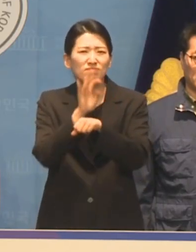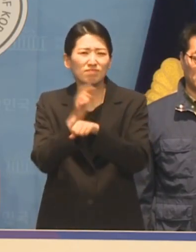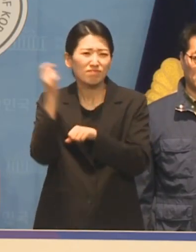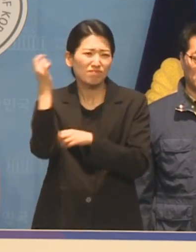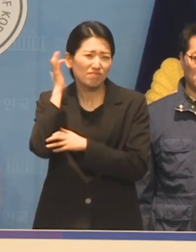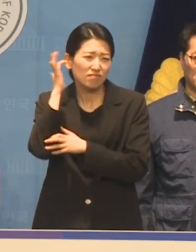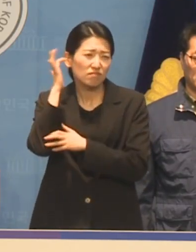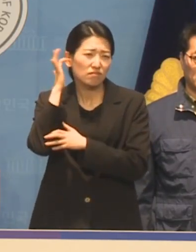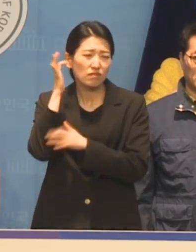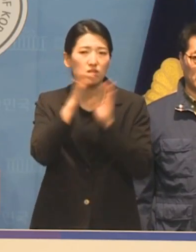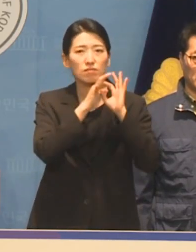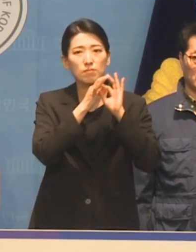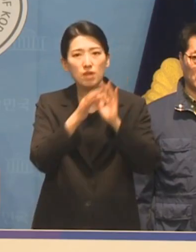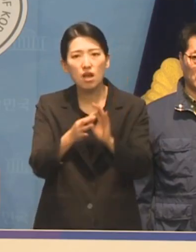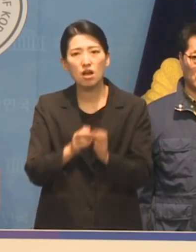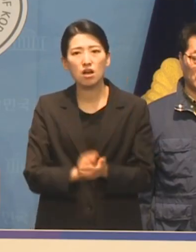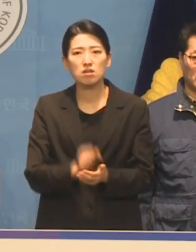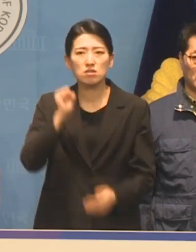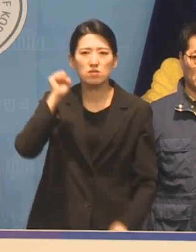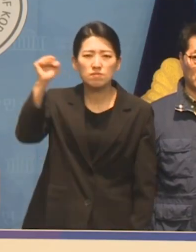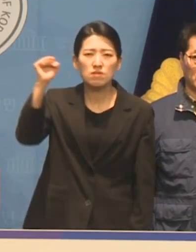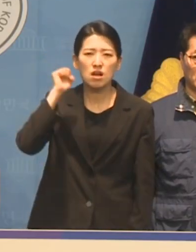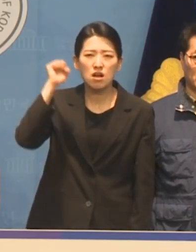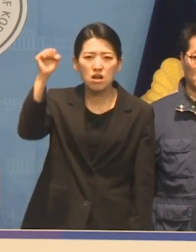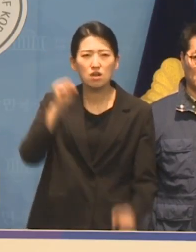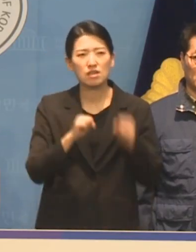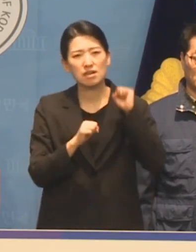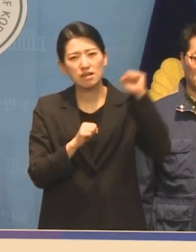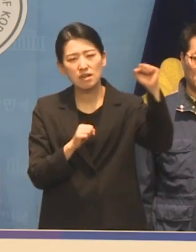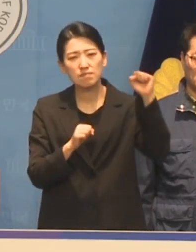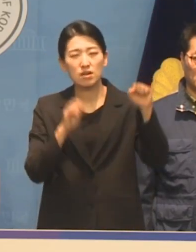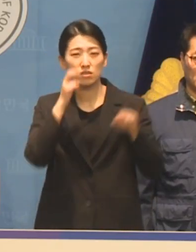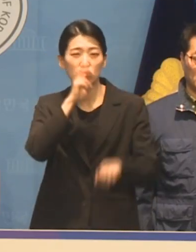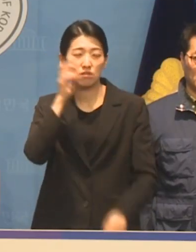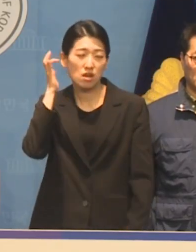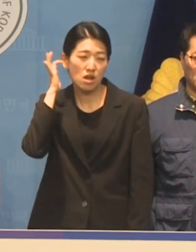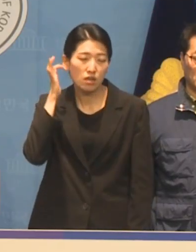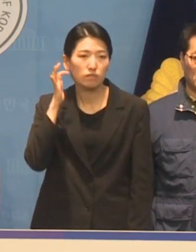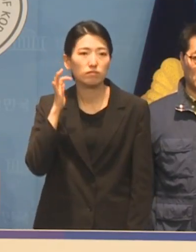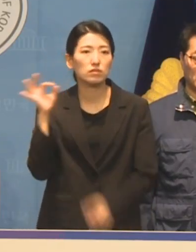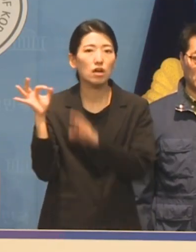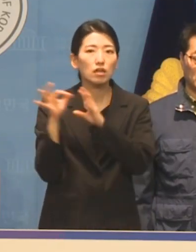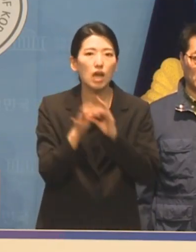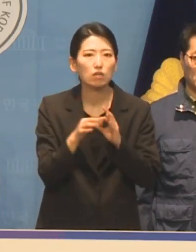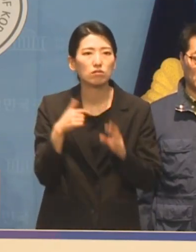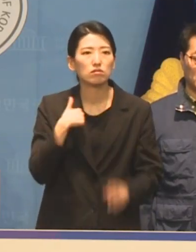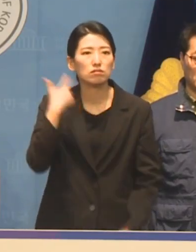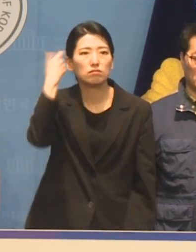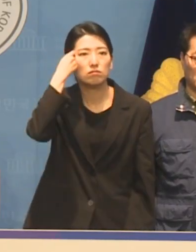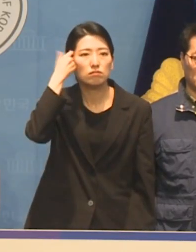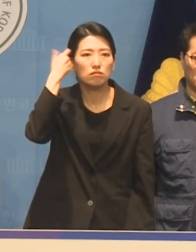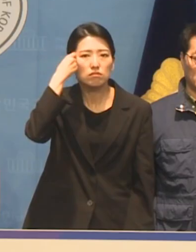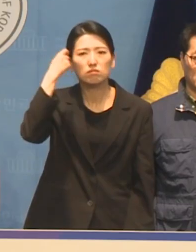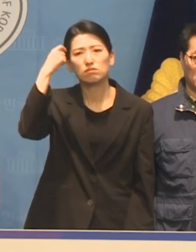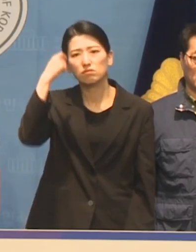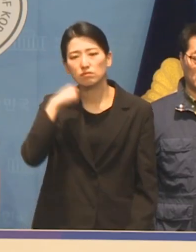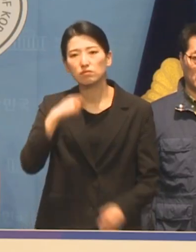수없이 반복되는 구호와 시끄럽게 틀어둔 노래를 다 외울 지경이라고 합니다.